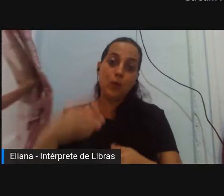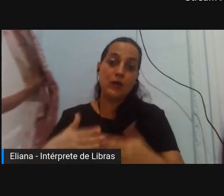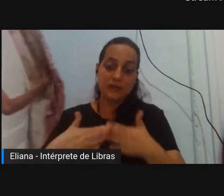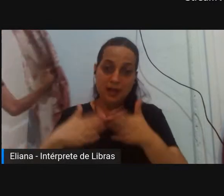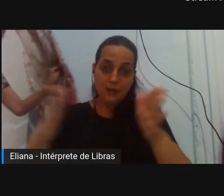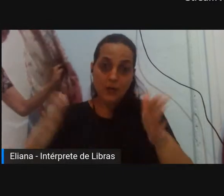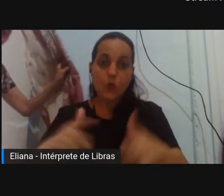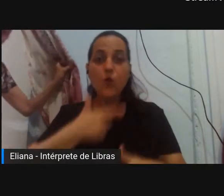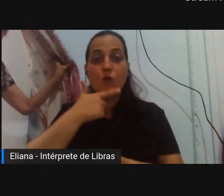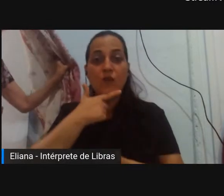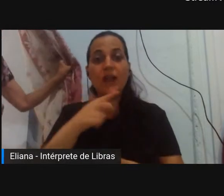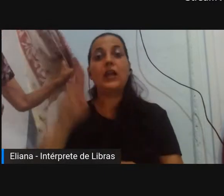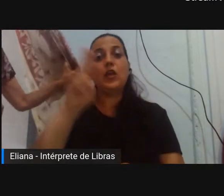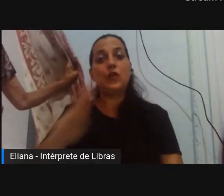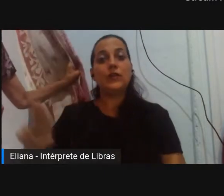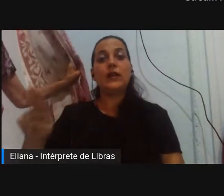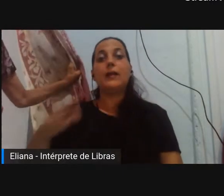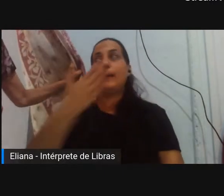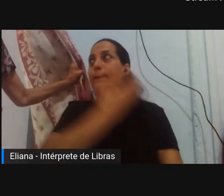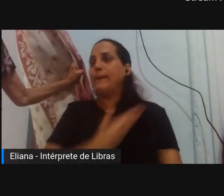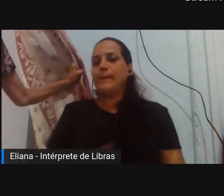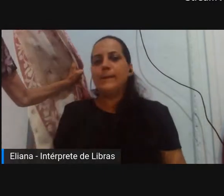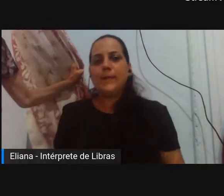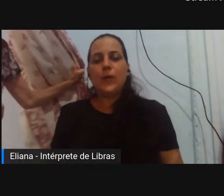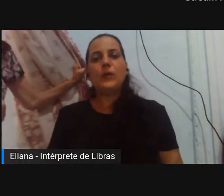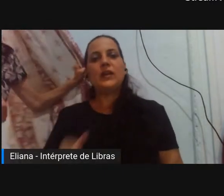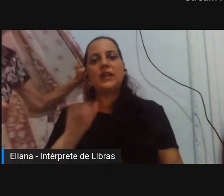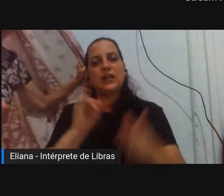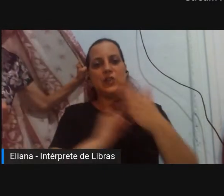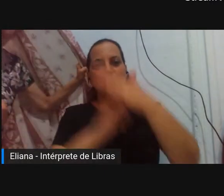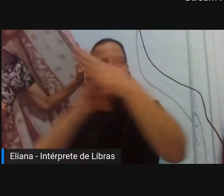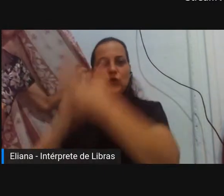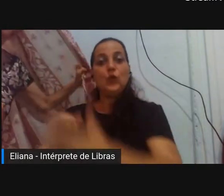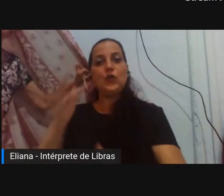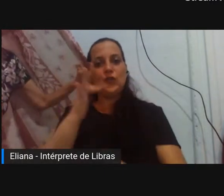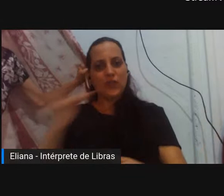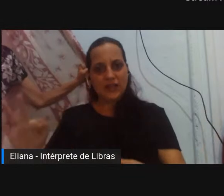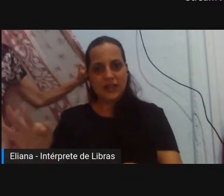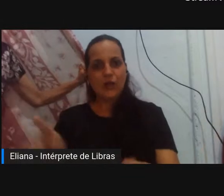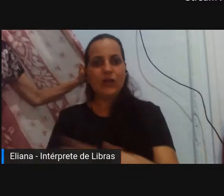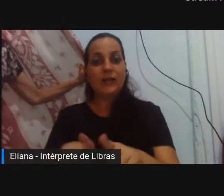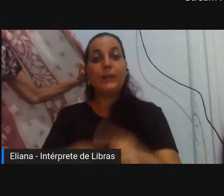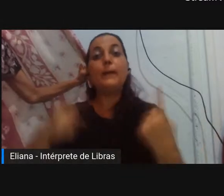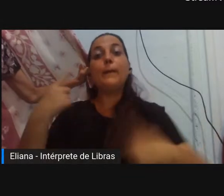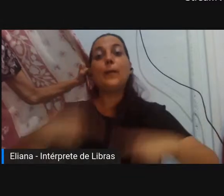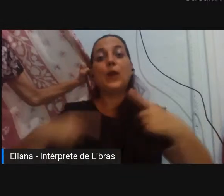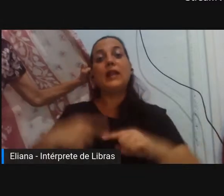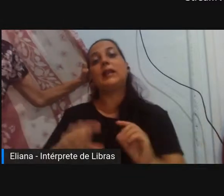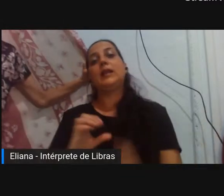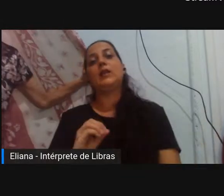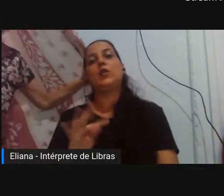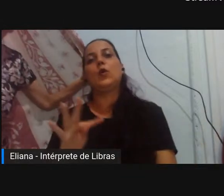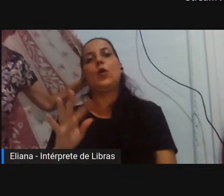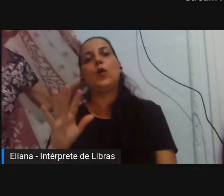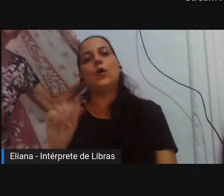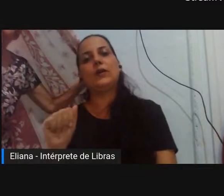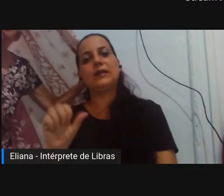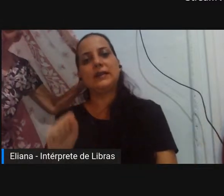universidades públicas e nos institutos federais e a política de cotas